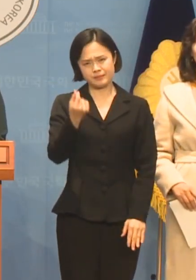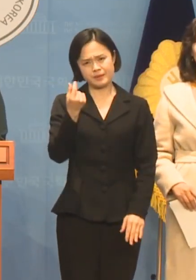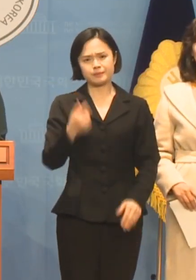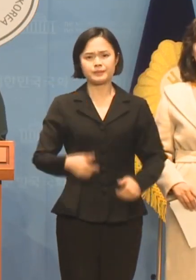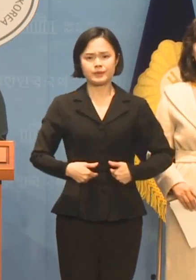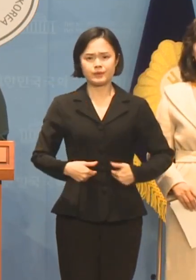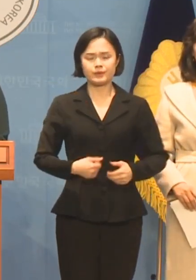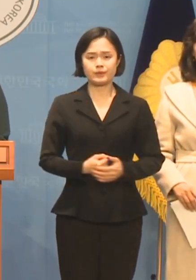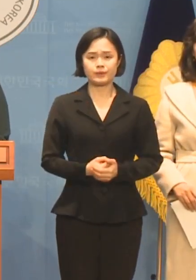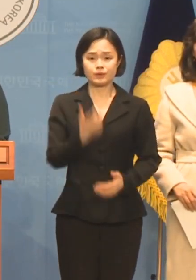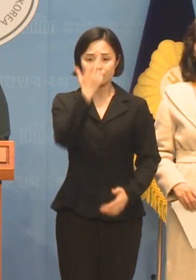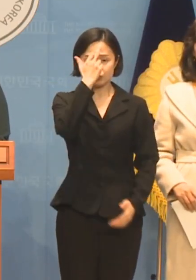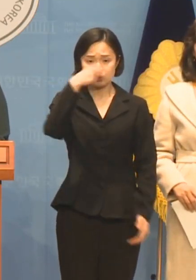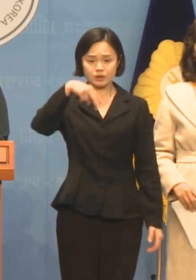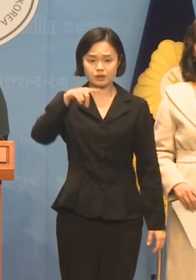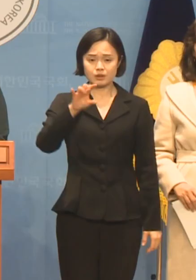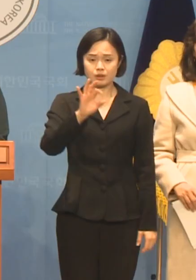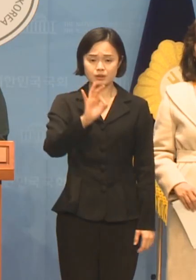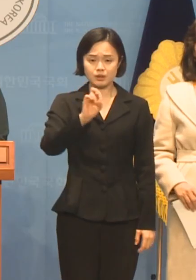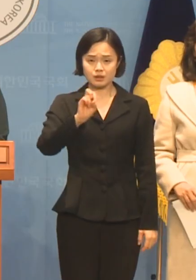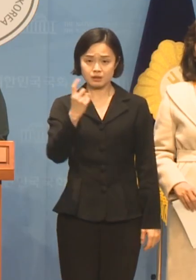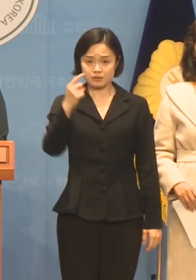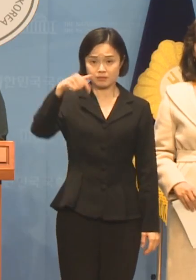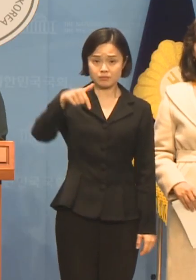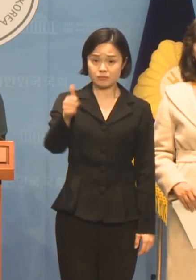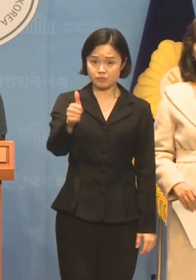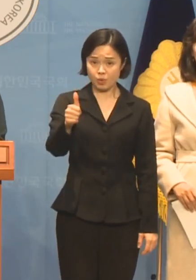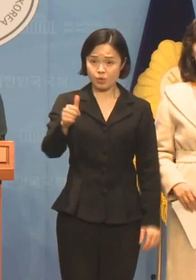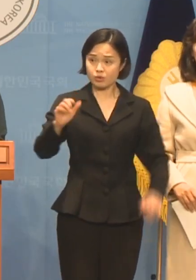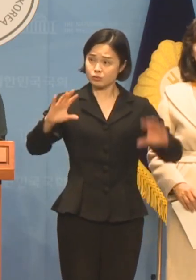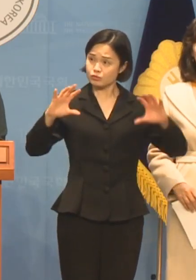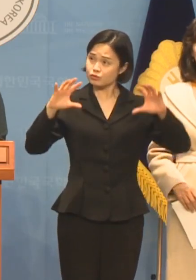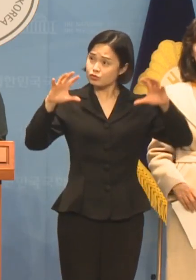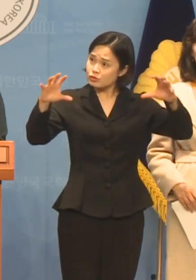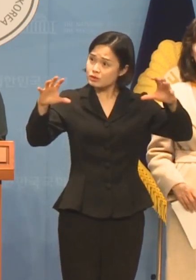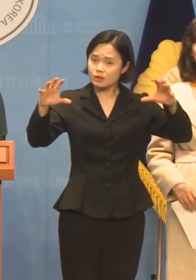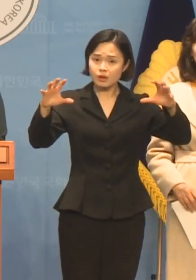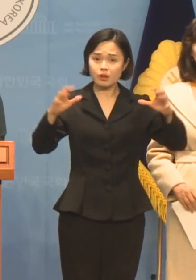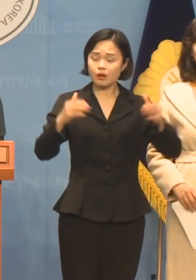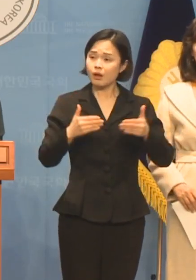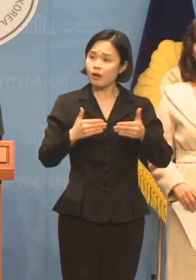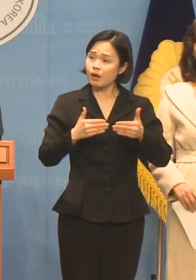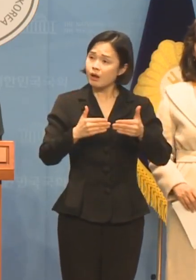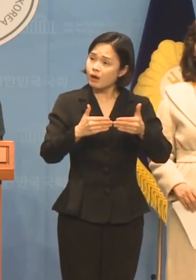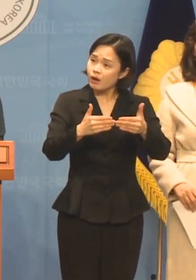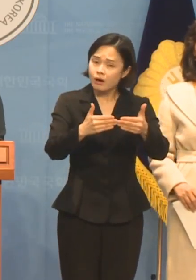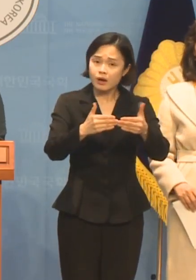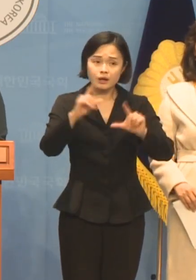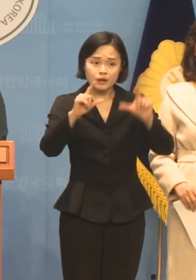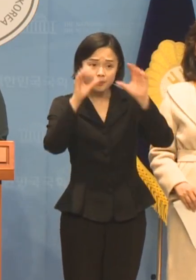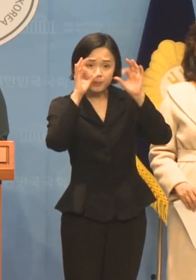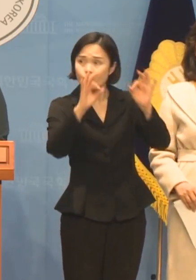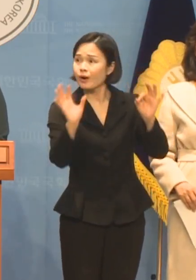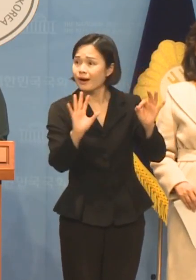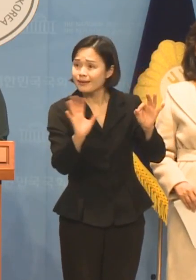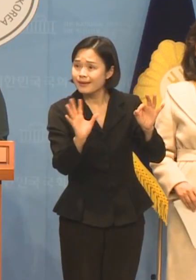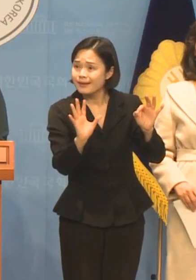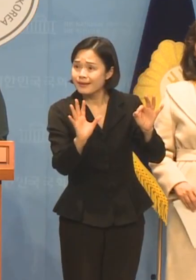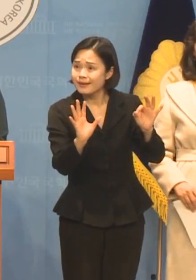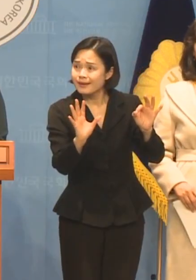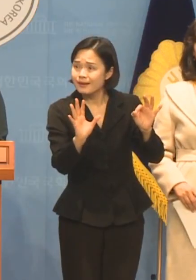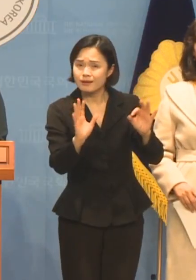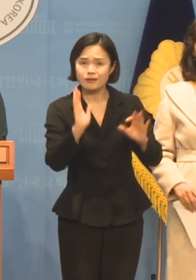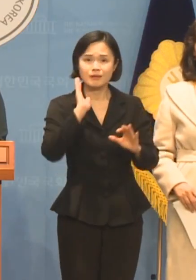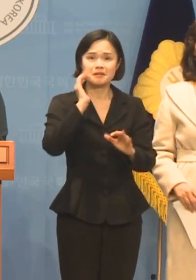권한대행은 국제적 흐름을 읽지 못하고 경제에 가장 악영향을 주는 불확실성만 높이는 일만 거듭하며 대통령